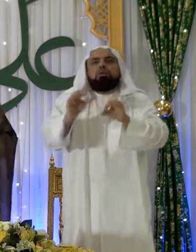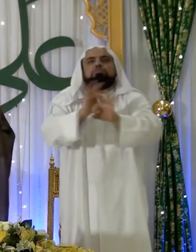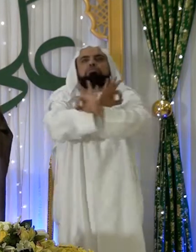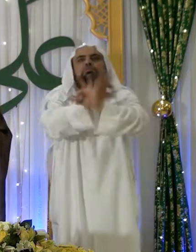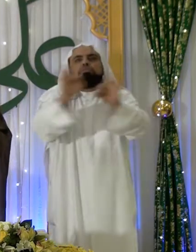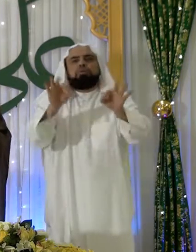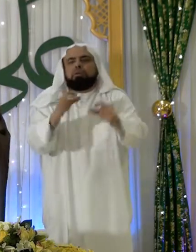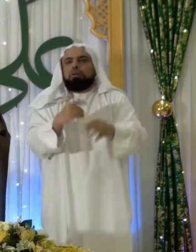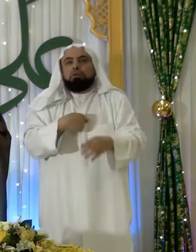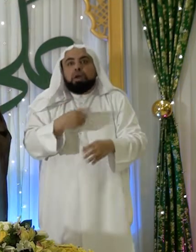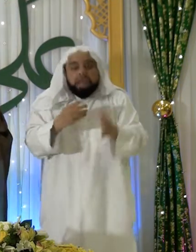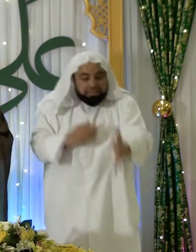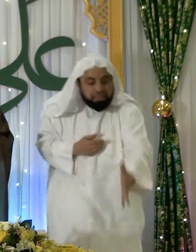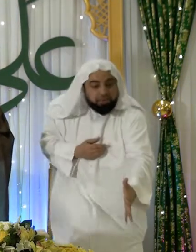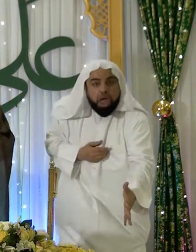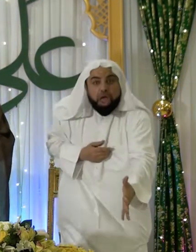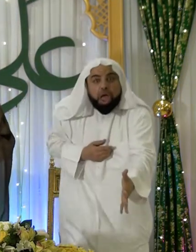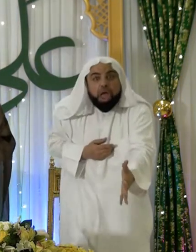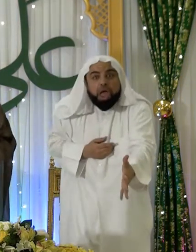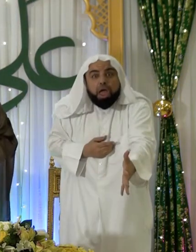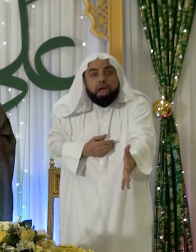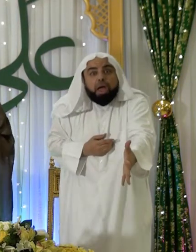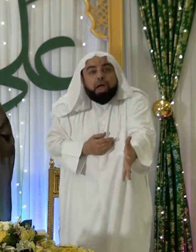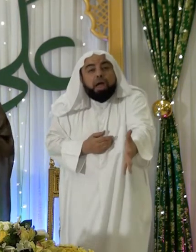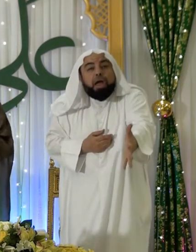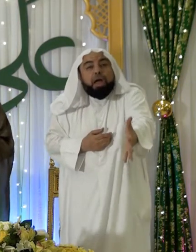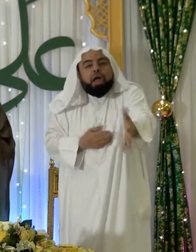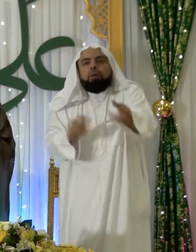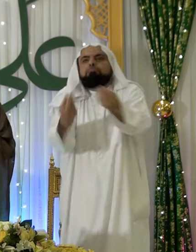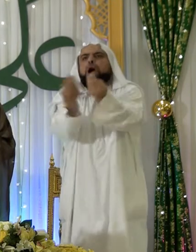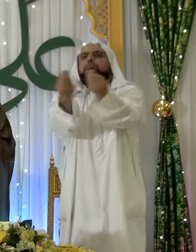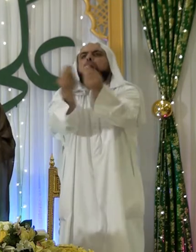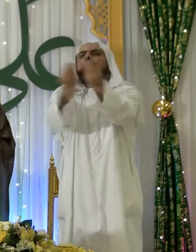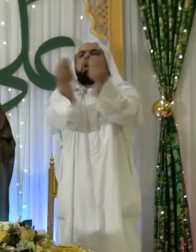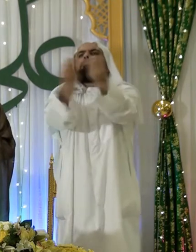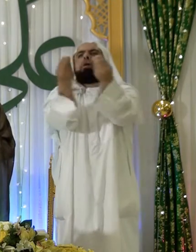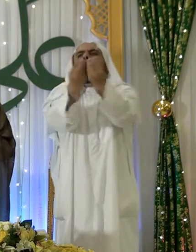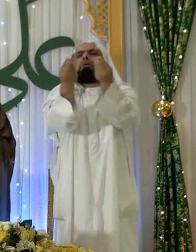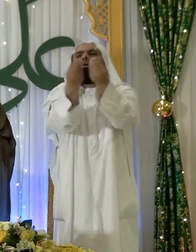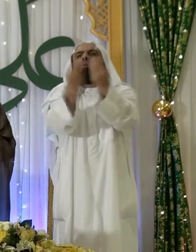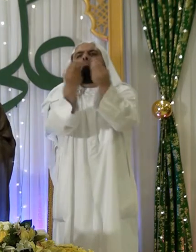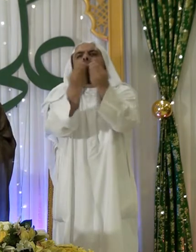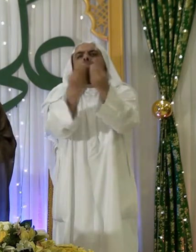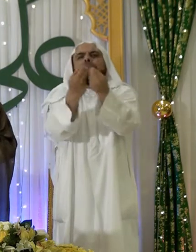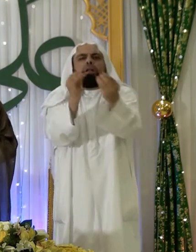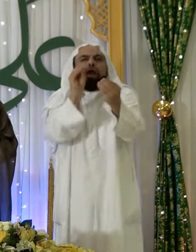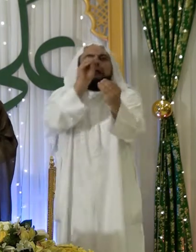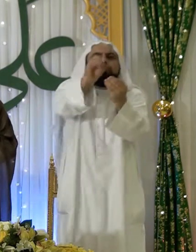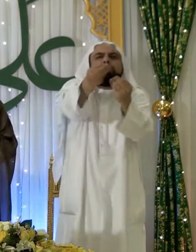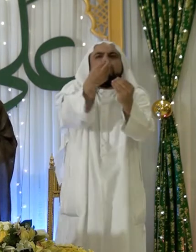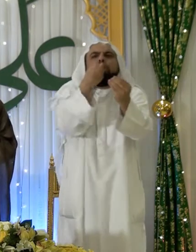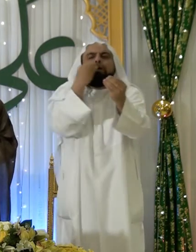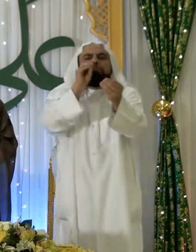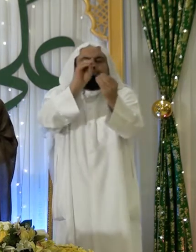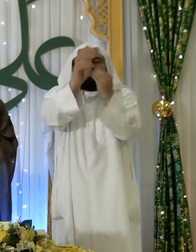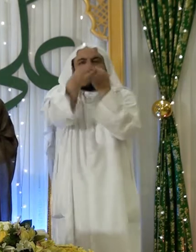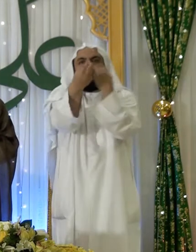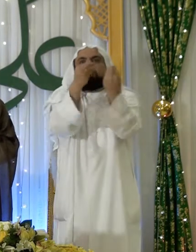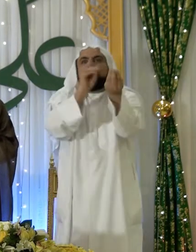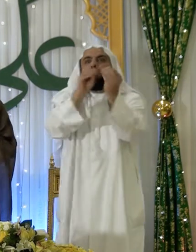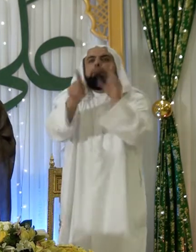يعني منذ أن كان صغير جدا رسول الله يمضغ الطعام